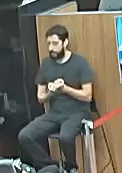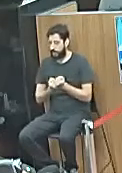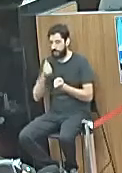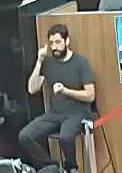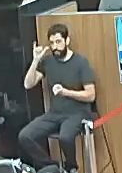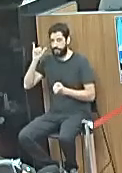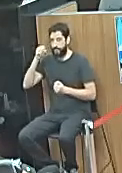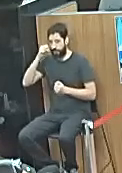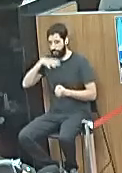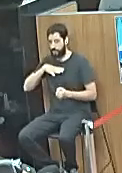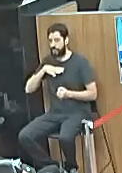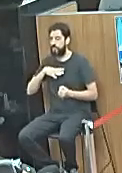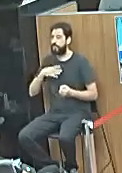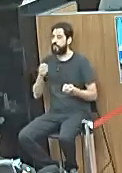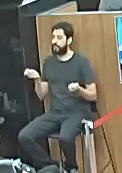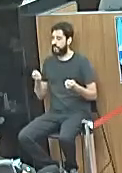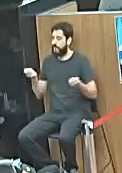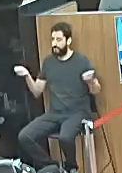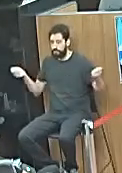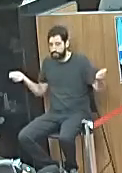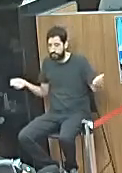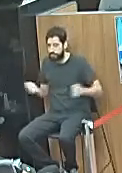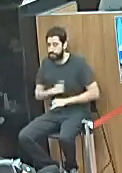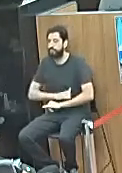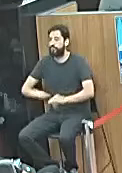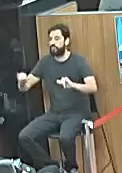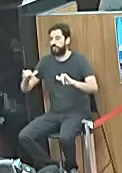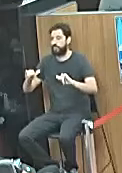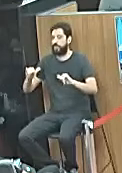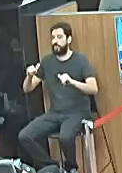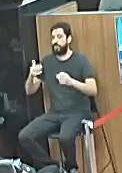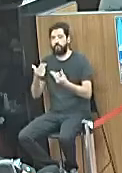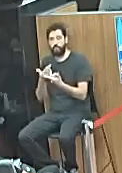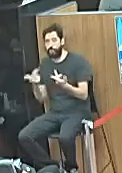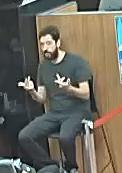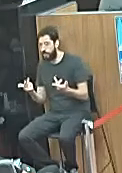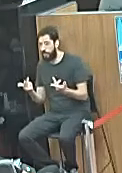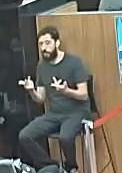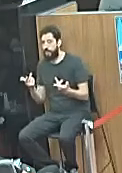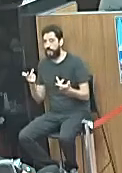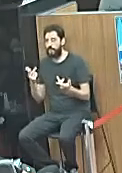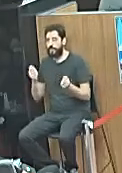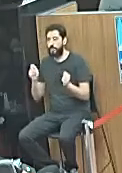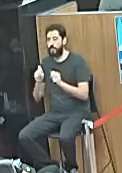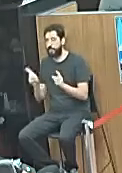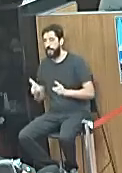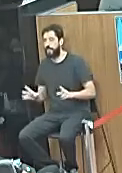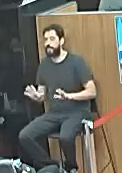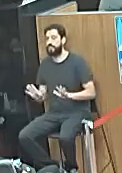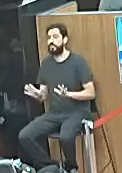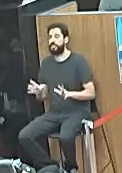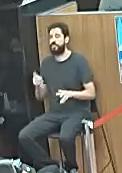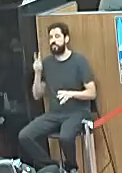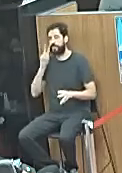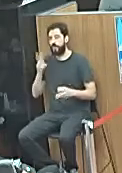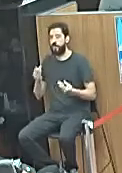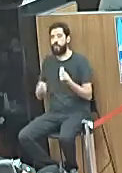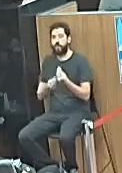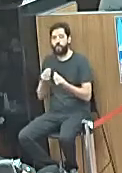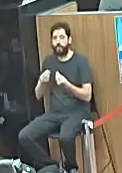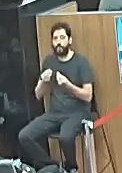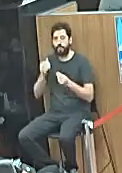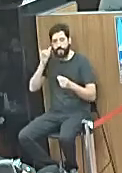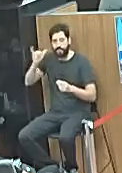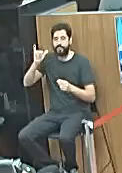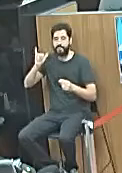né podendo difundir alternativas pacíficas aliás no âmbito de resoluções violentas de conflitos que é o que o programa